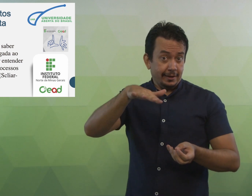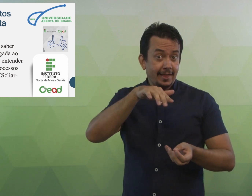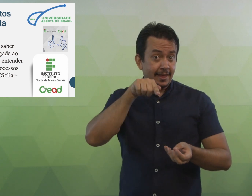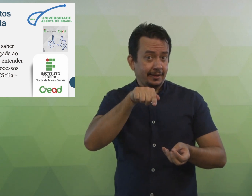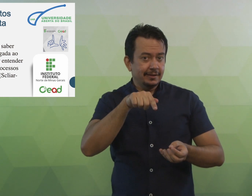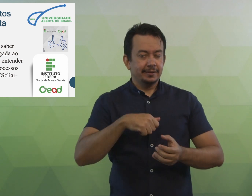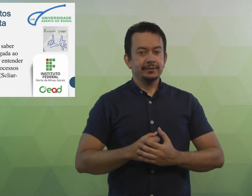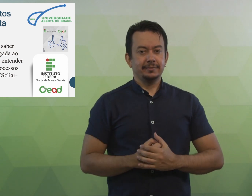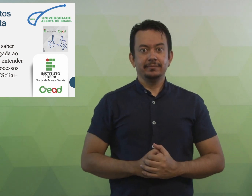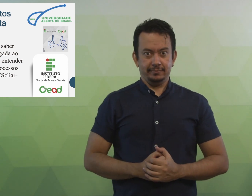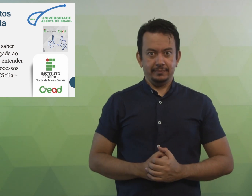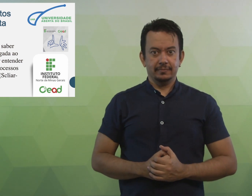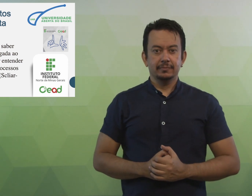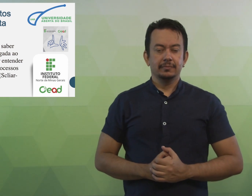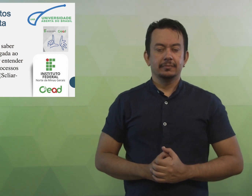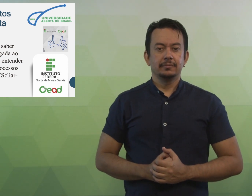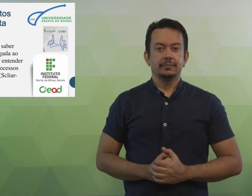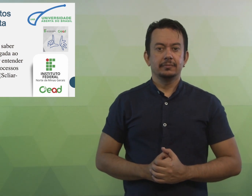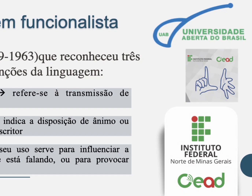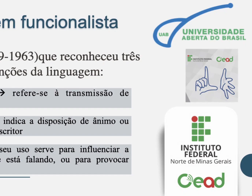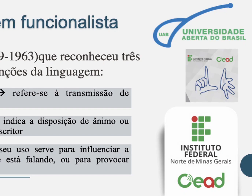eles buscam compreender.